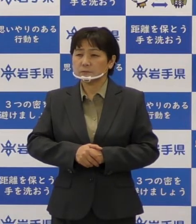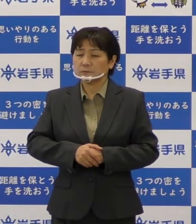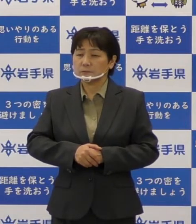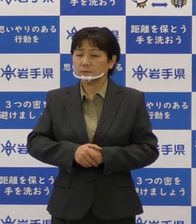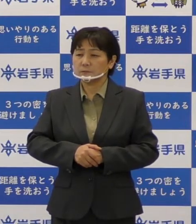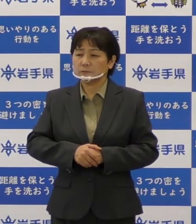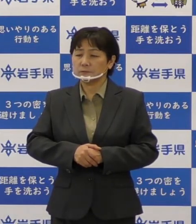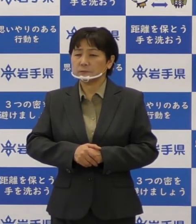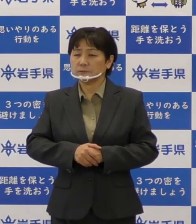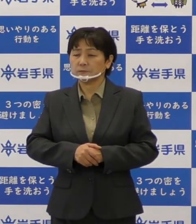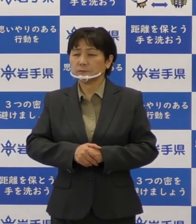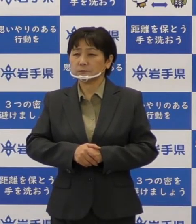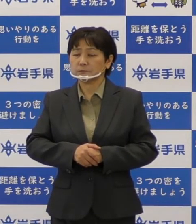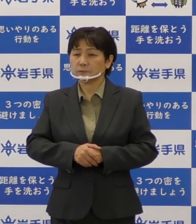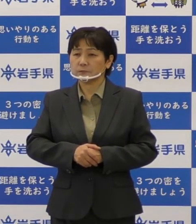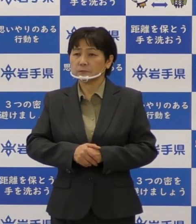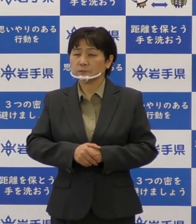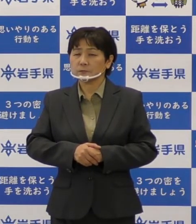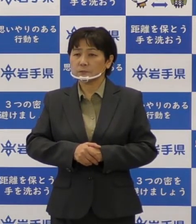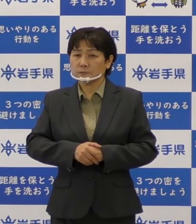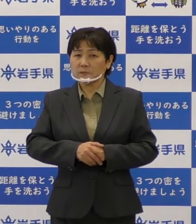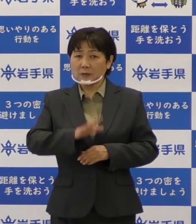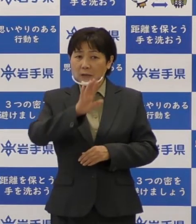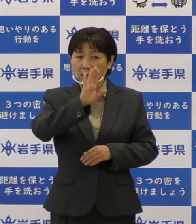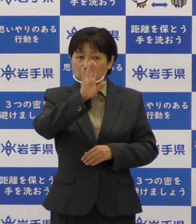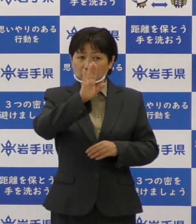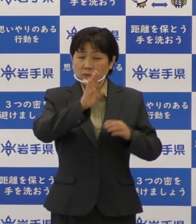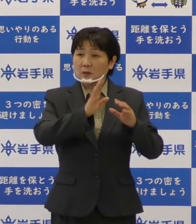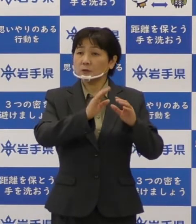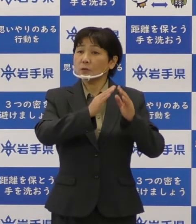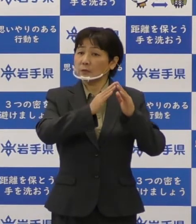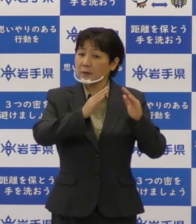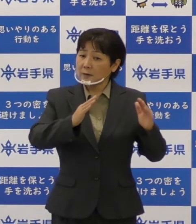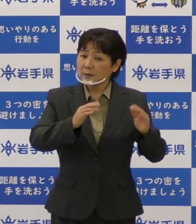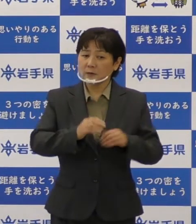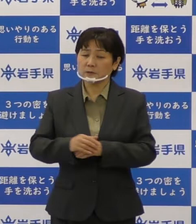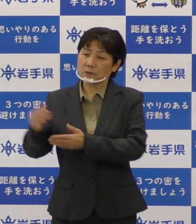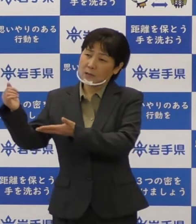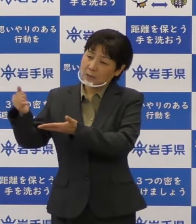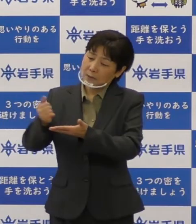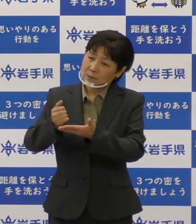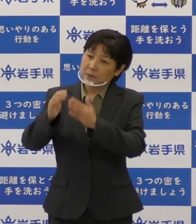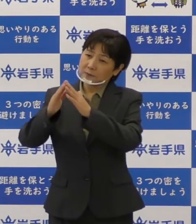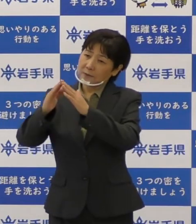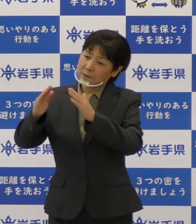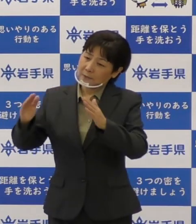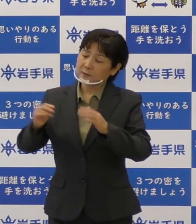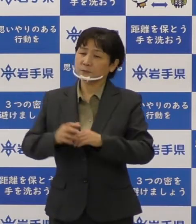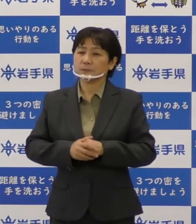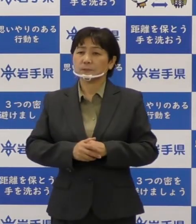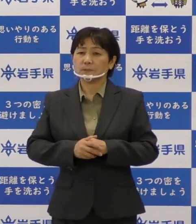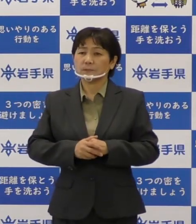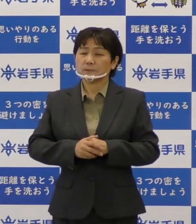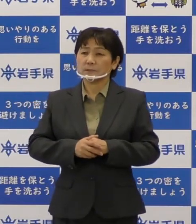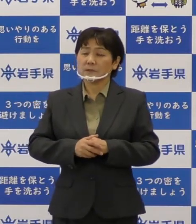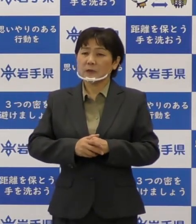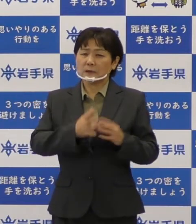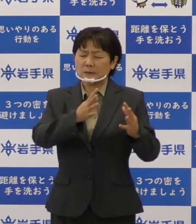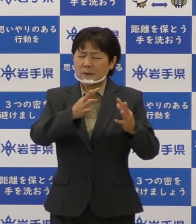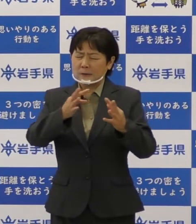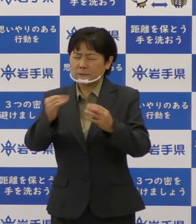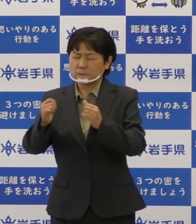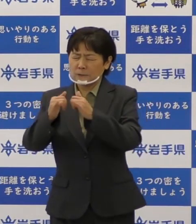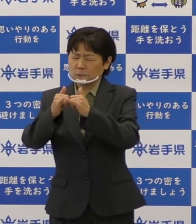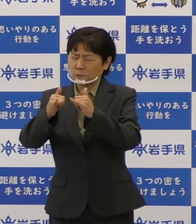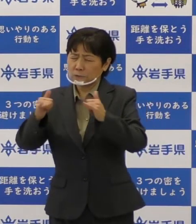一方、歓送迎会、新館本場、運動館のように、大人数や長時間による飲食など感